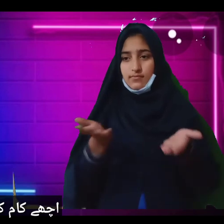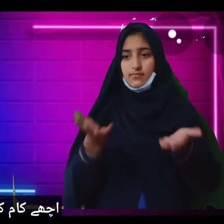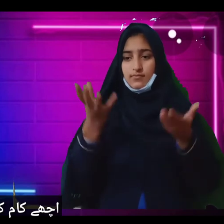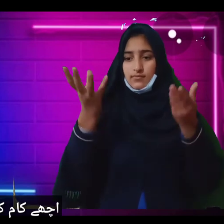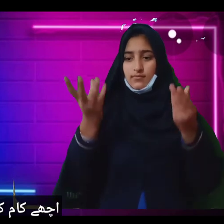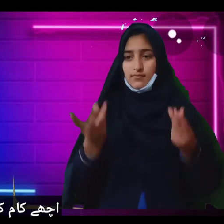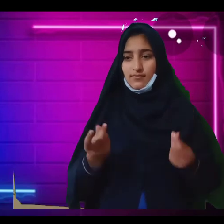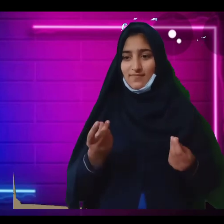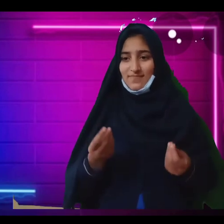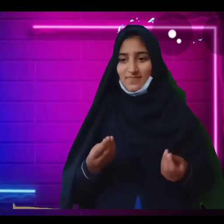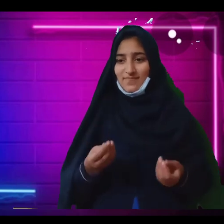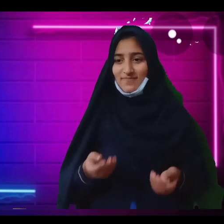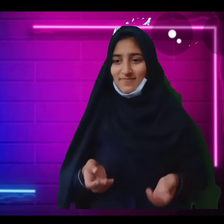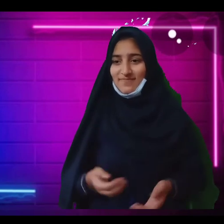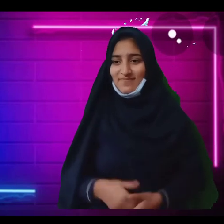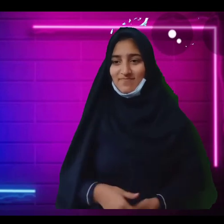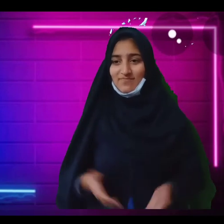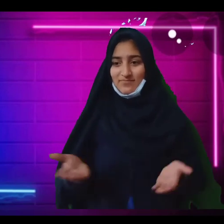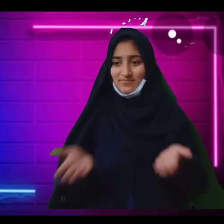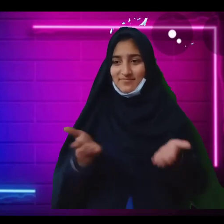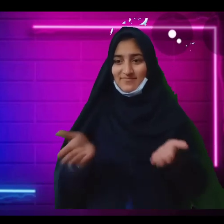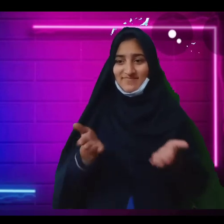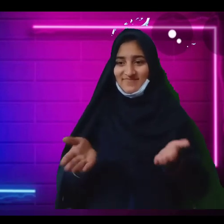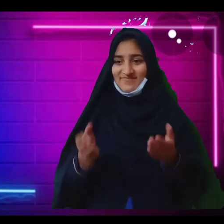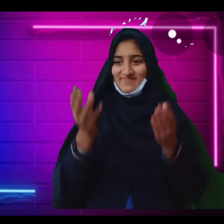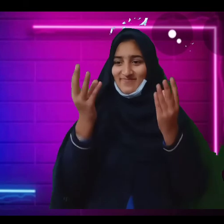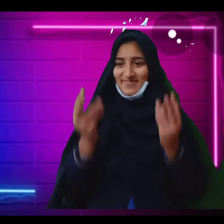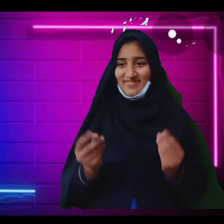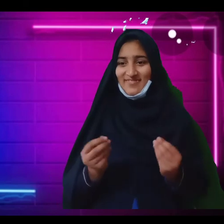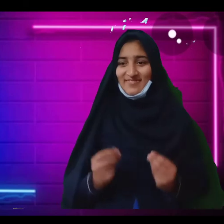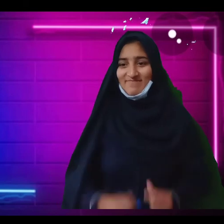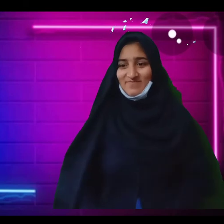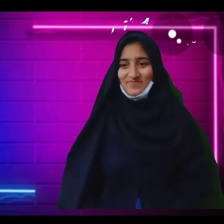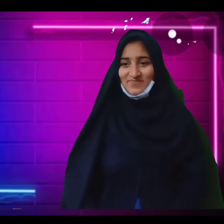आखिरत कि जब सब खत्म हो जाएगा। आखिरत